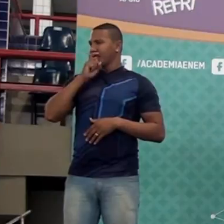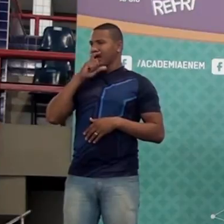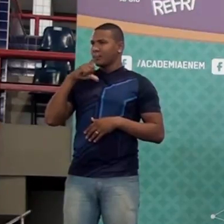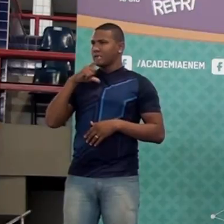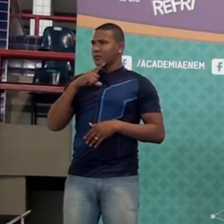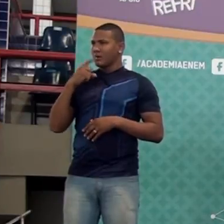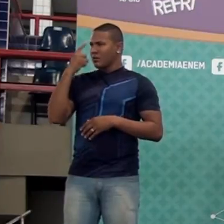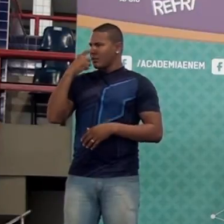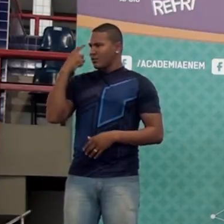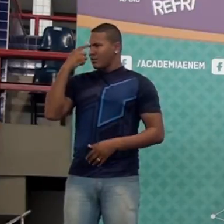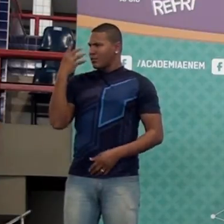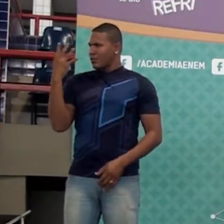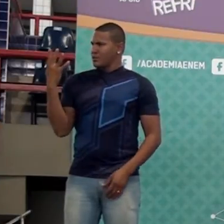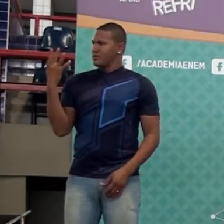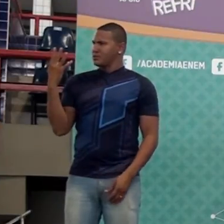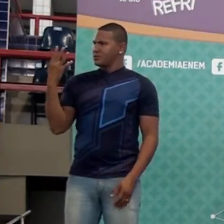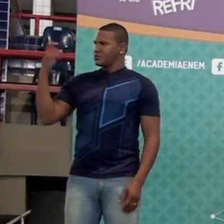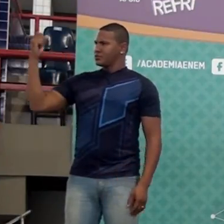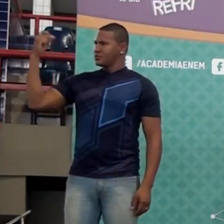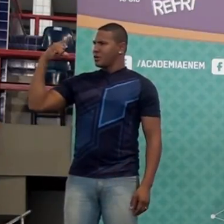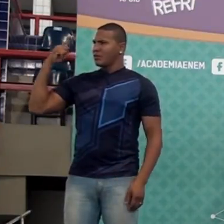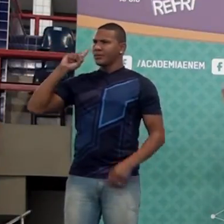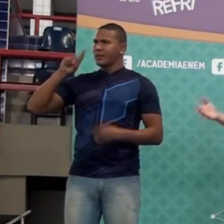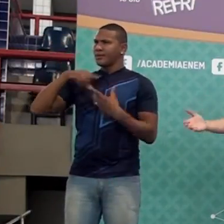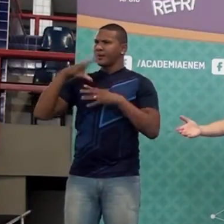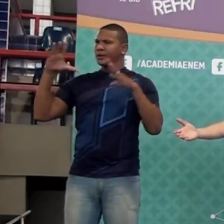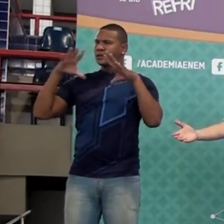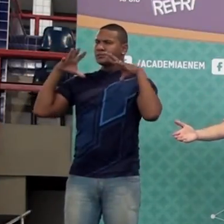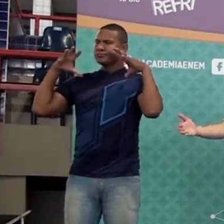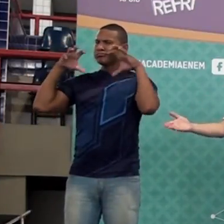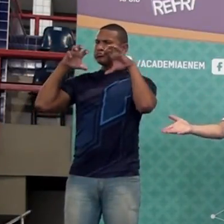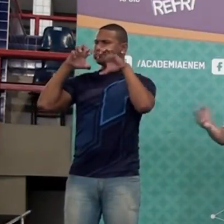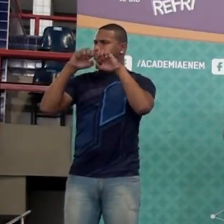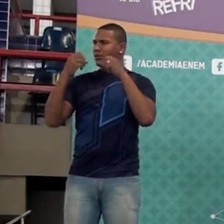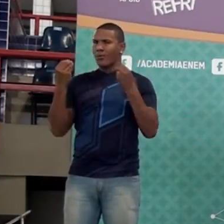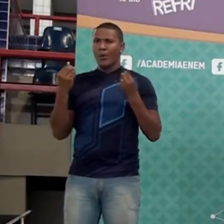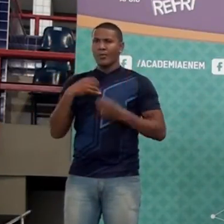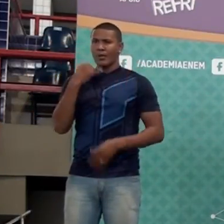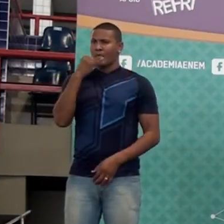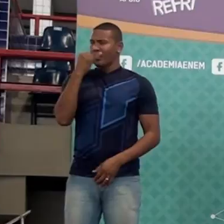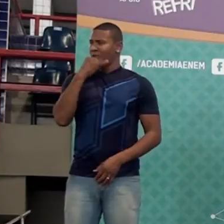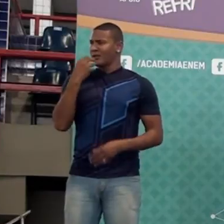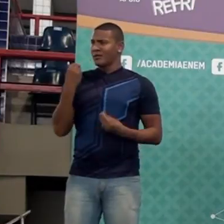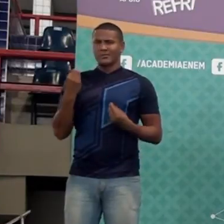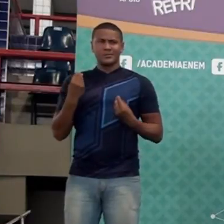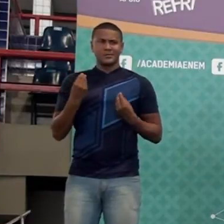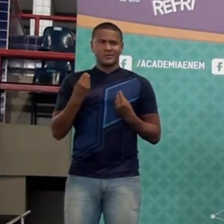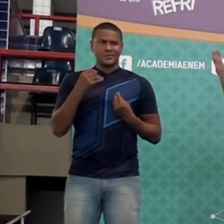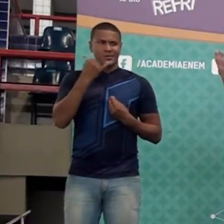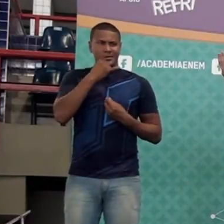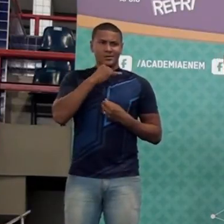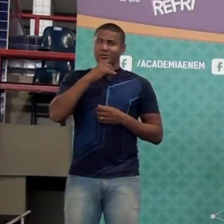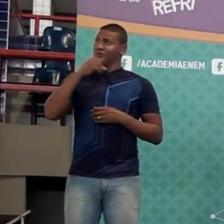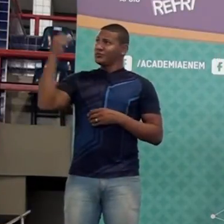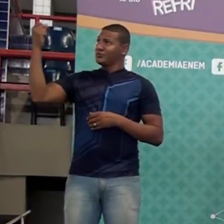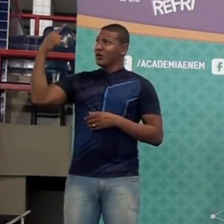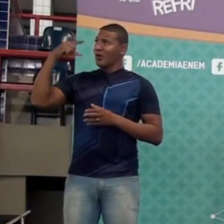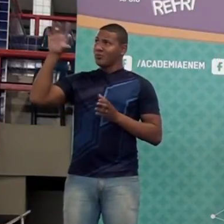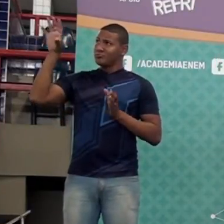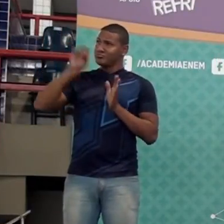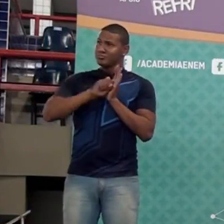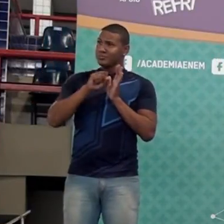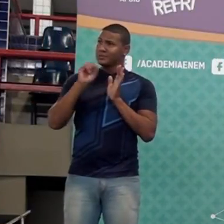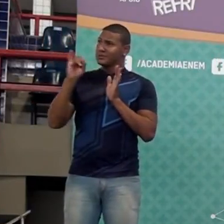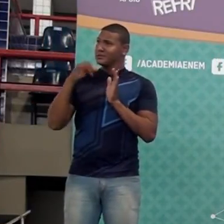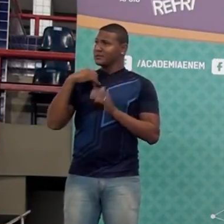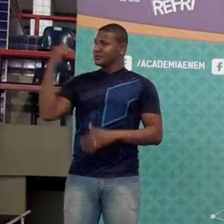dia. As outras 18 horas é escuro. Como é que você vai conseguir produzir muita eletricidade a partir da energia do sol, se só tem 4 horas de sol